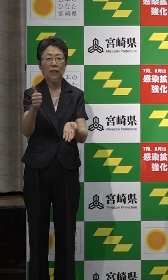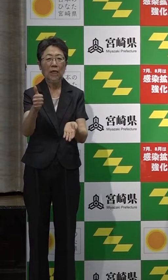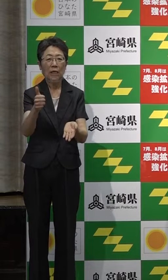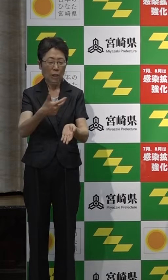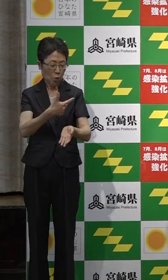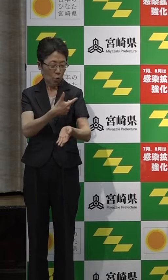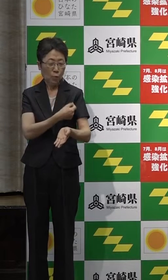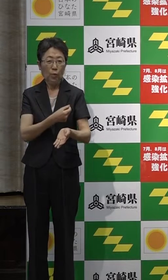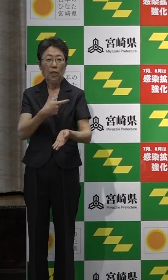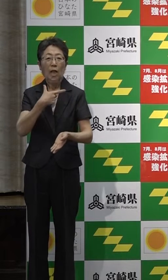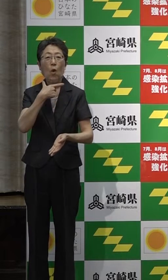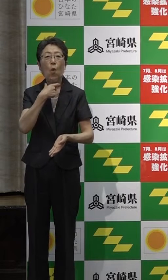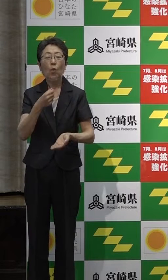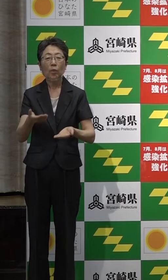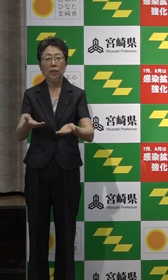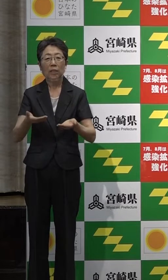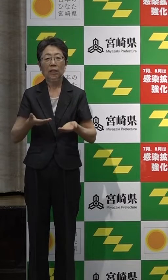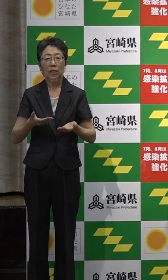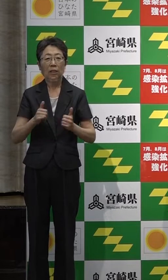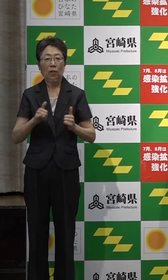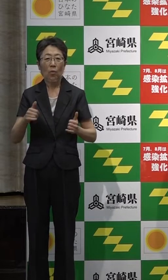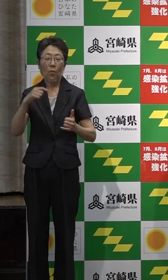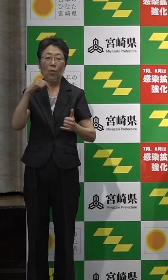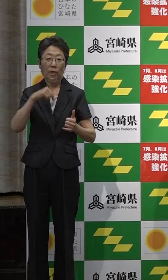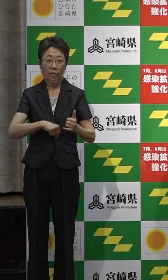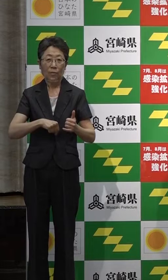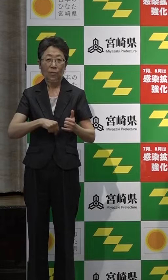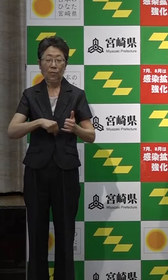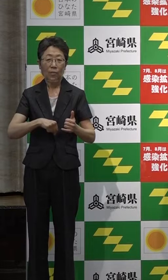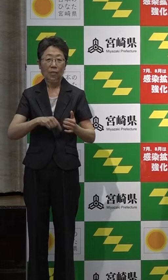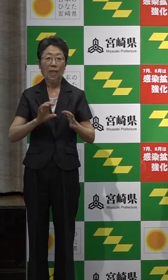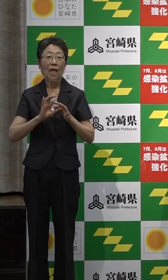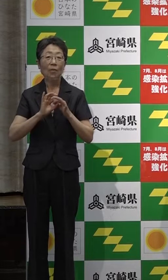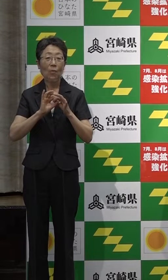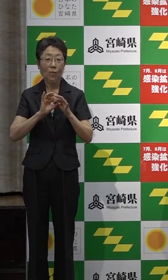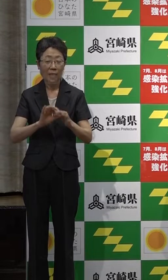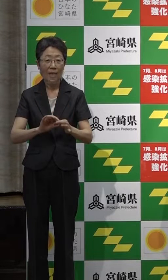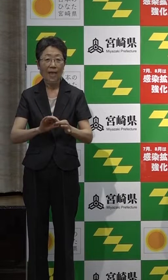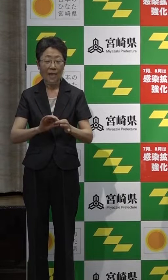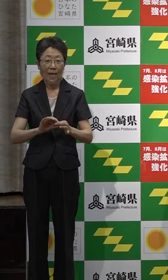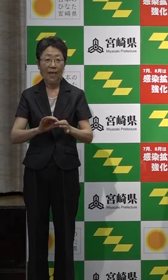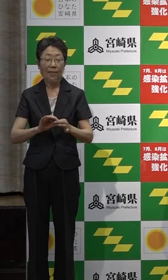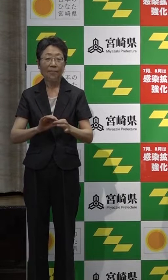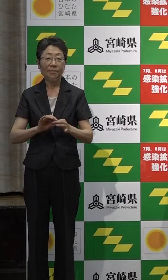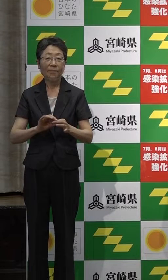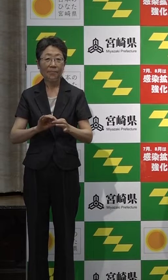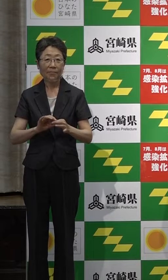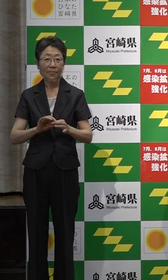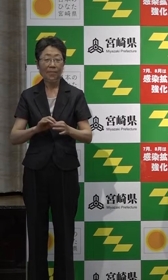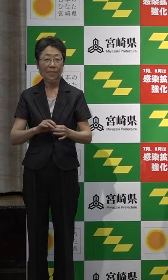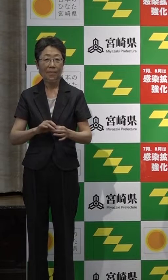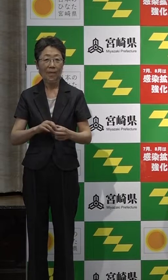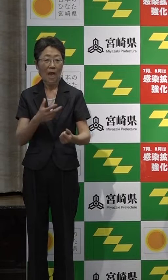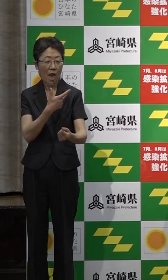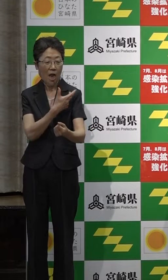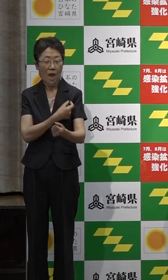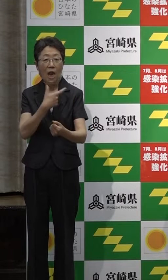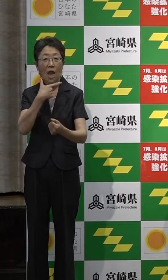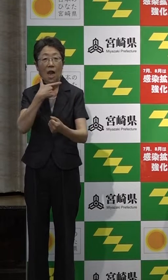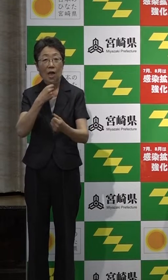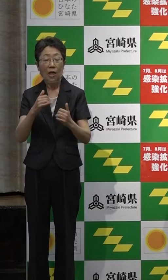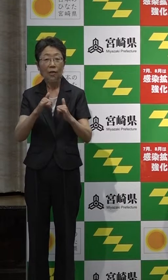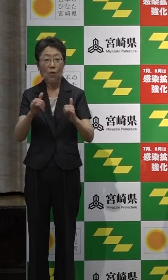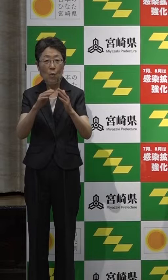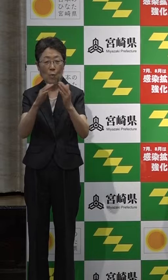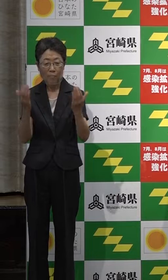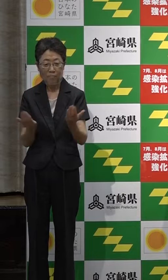っておられてこの接種のタイミングが遅れてた方ということもありますので、希望された方が全て完全に終わ